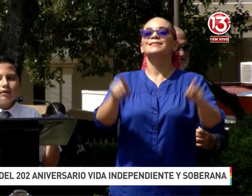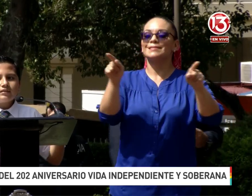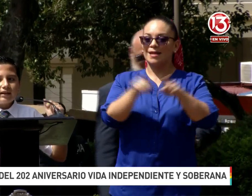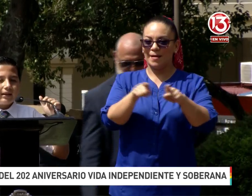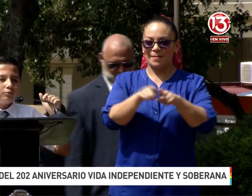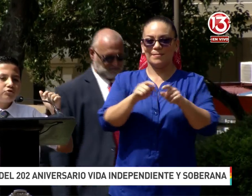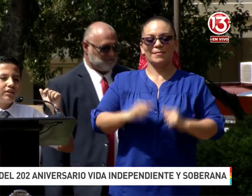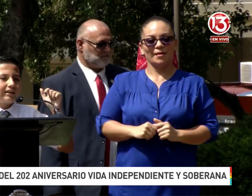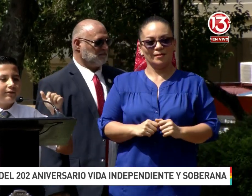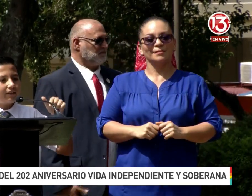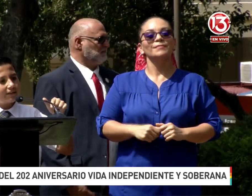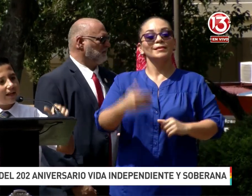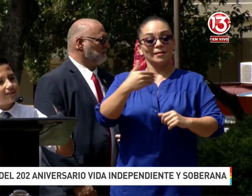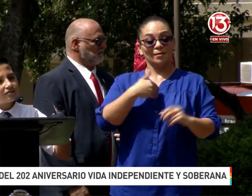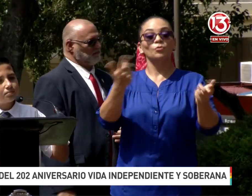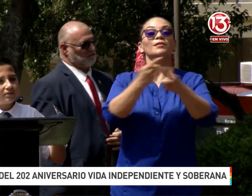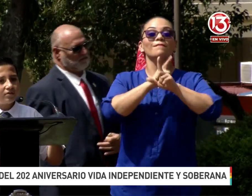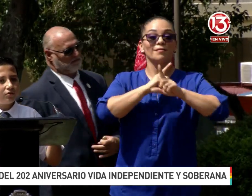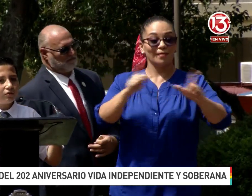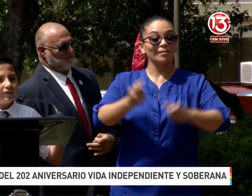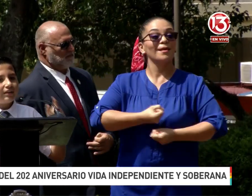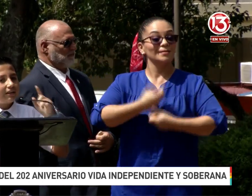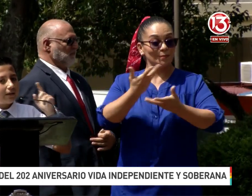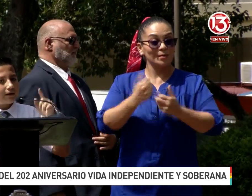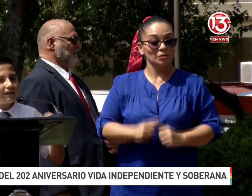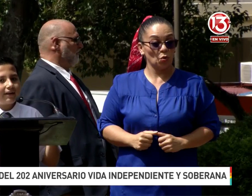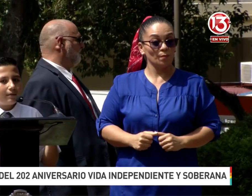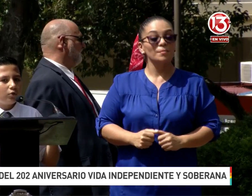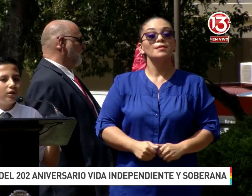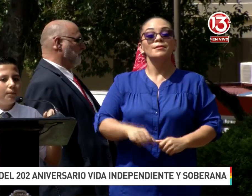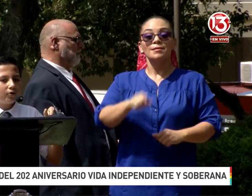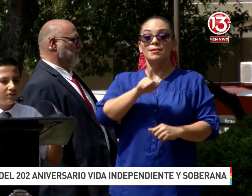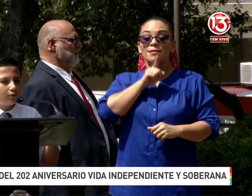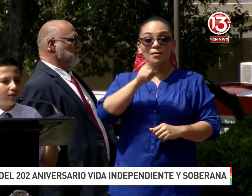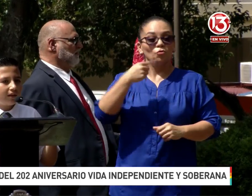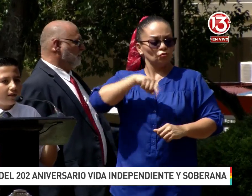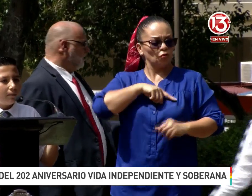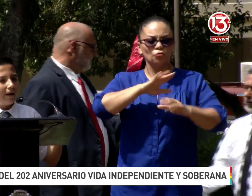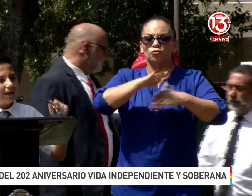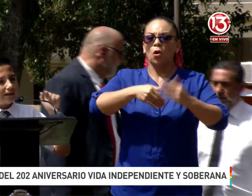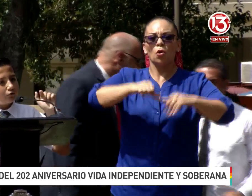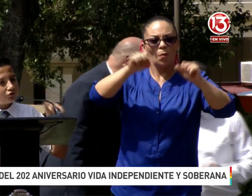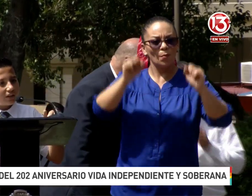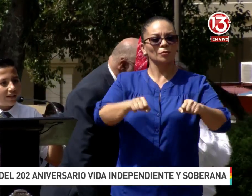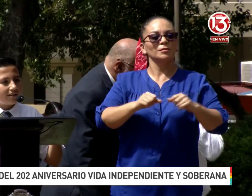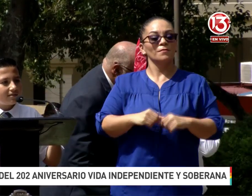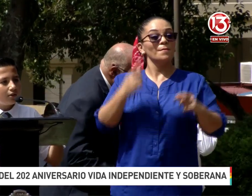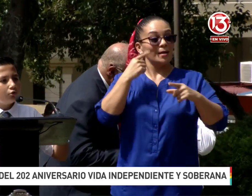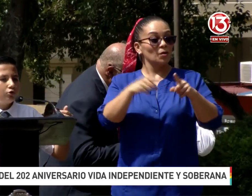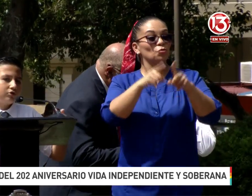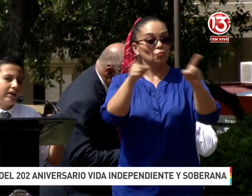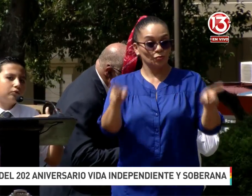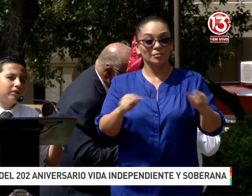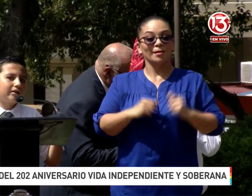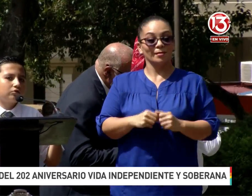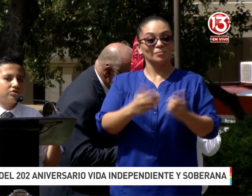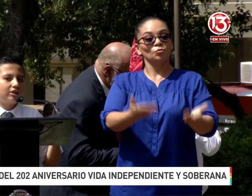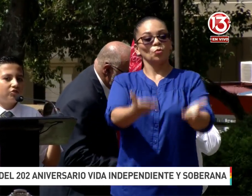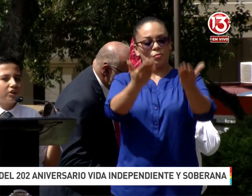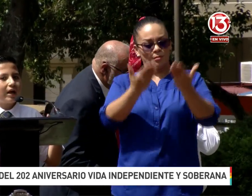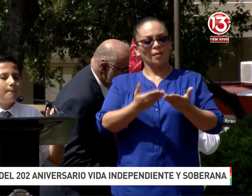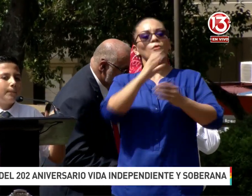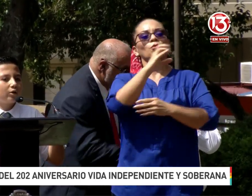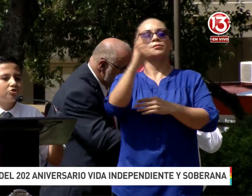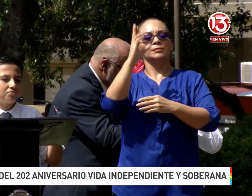también tenemos la libertad de expresión y que haremos lo posible para que ustedes nos den una